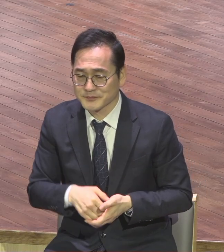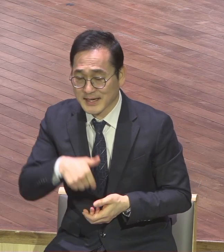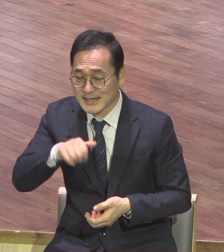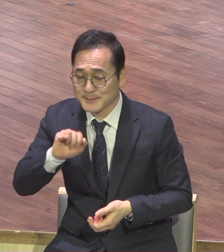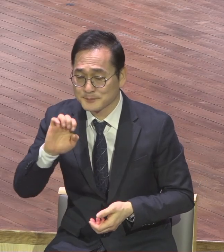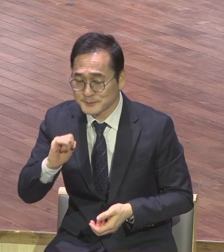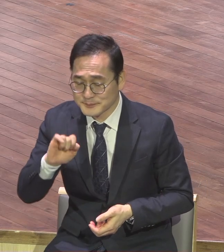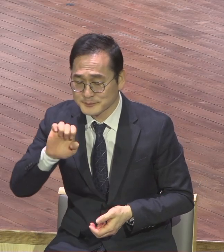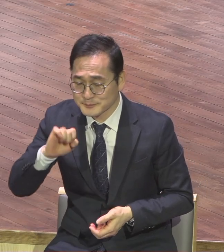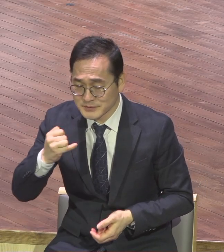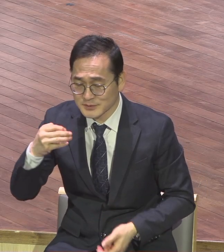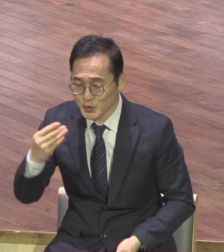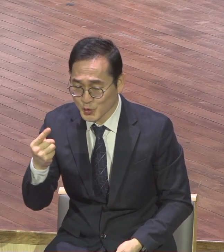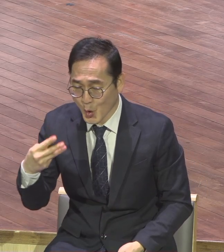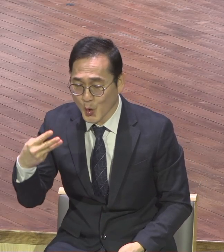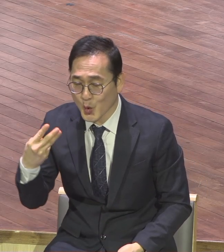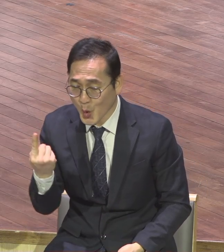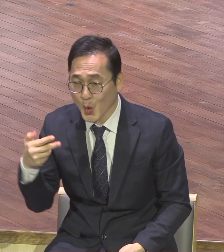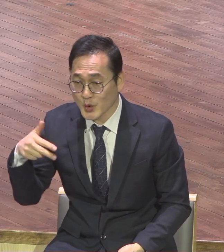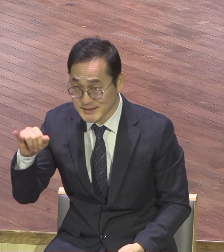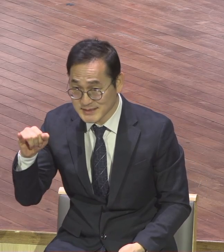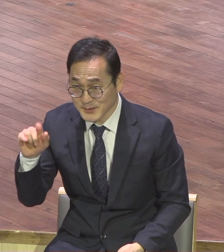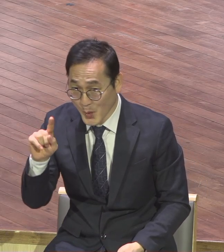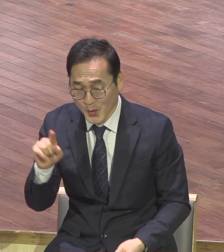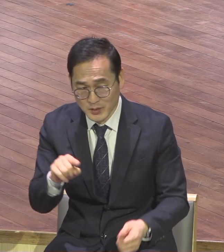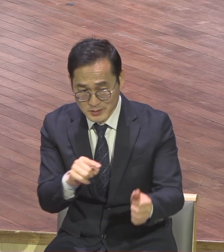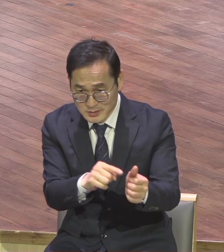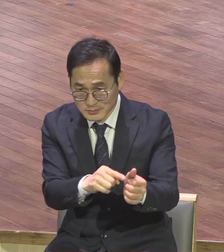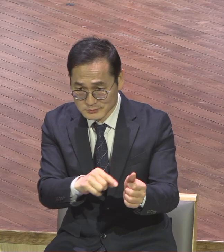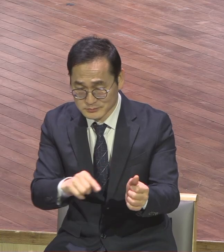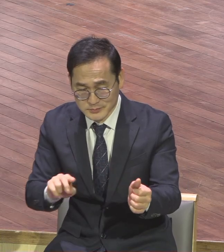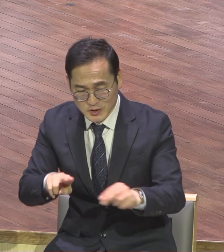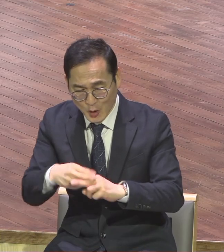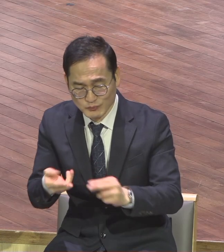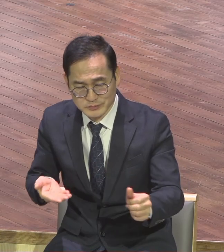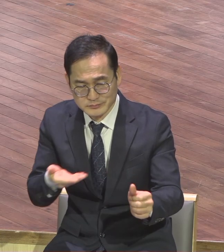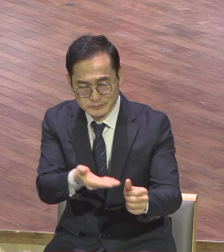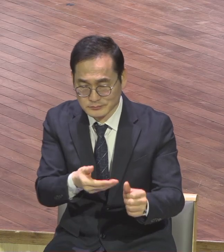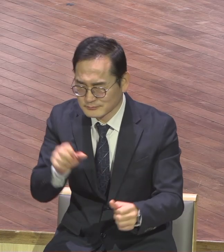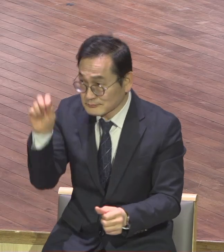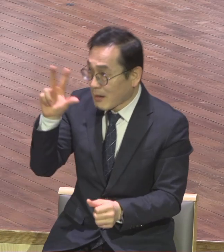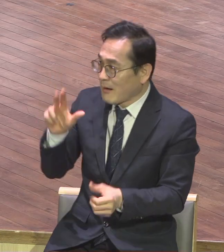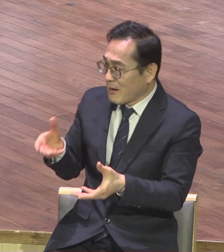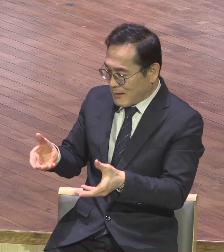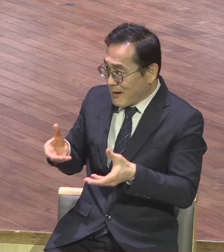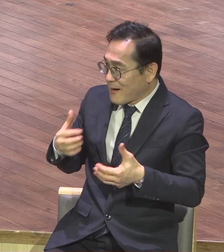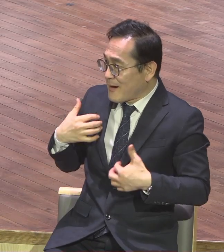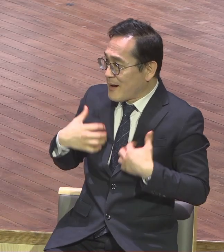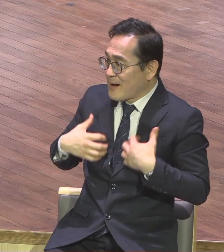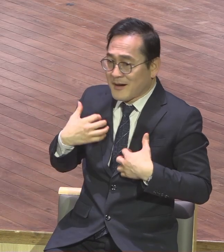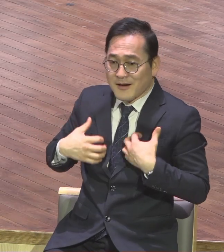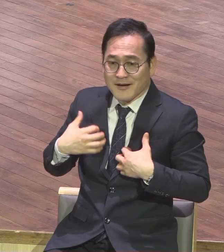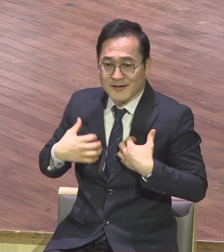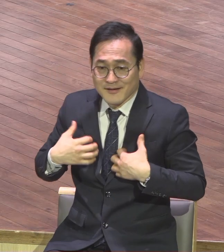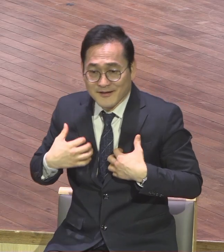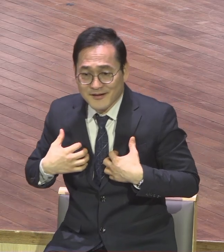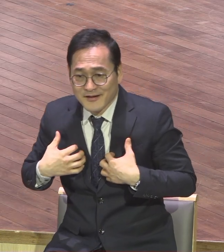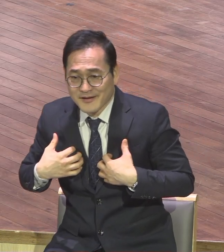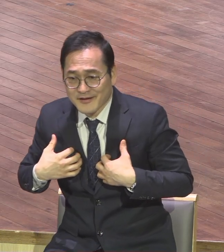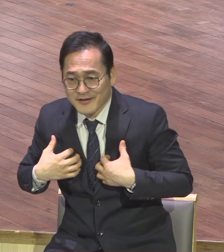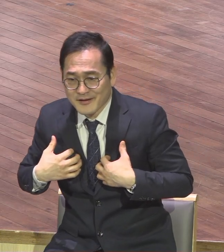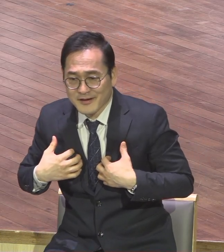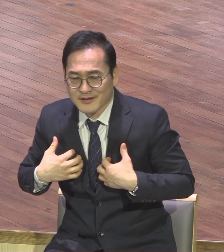기프톨로지는요 이렇게 예기치 못한 순간에 선물을 받는 경험을 상대에게 줌으로써